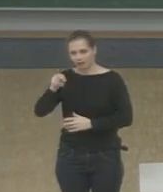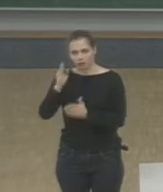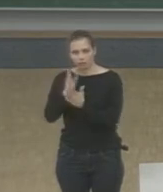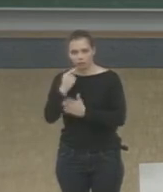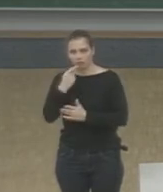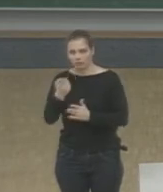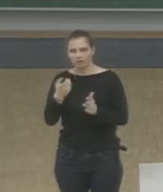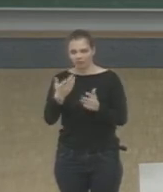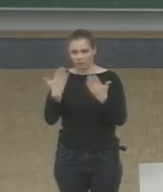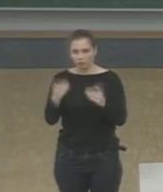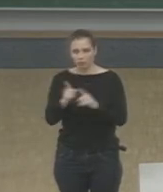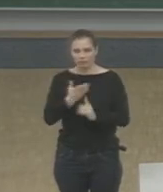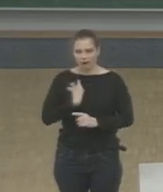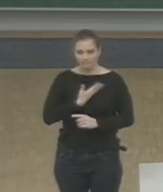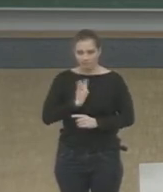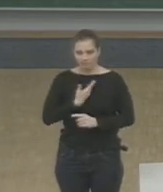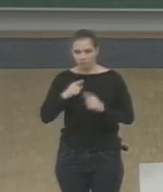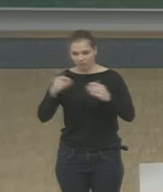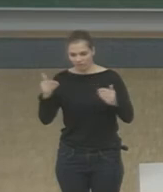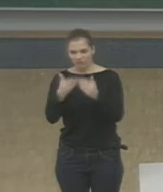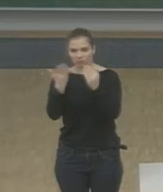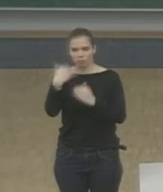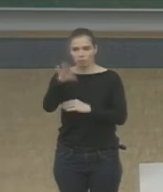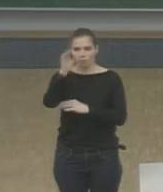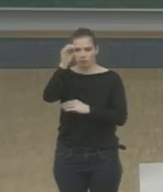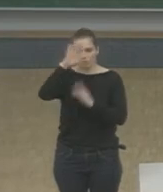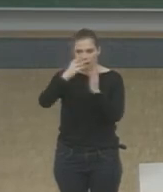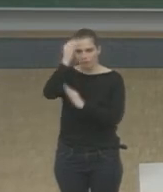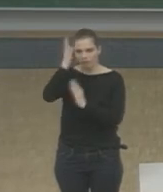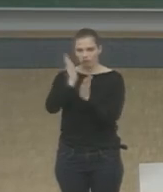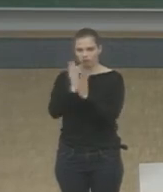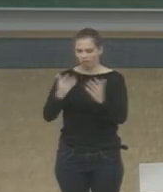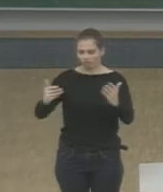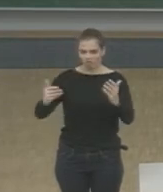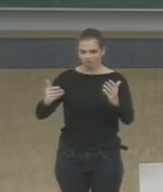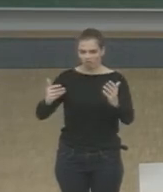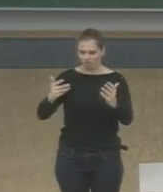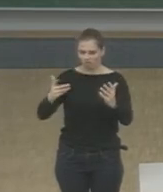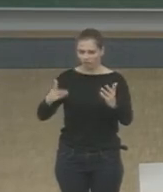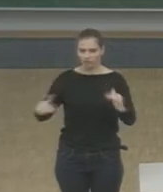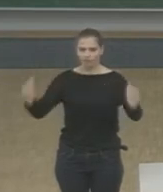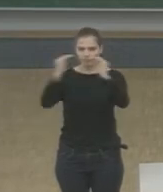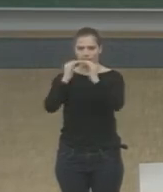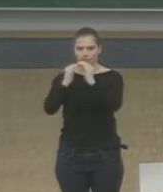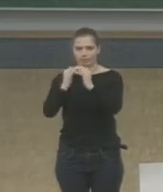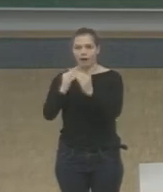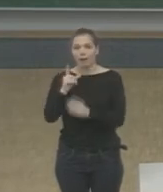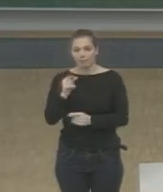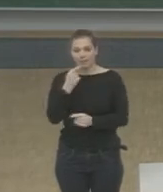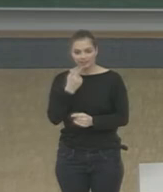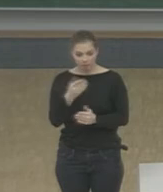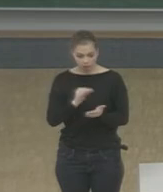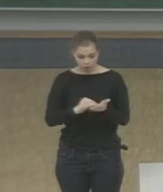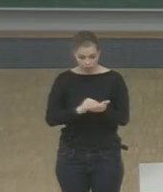und Widersprüchlichkeit von Allgemeinbildung aufgehoben. Sie wird einerseits den Schulen als Zielsetzung